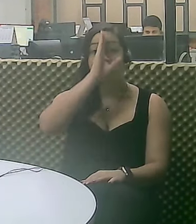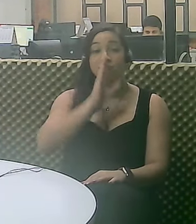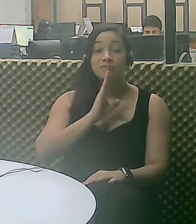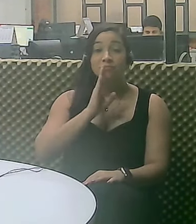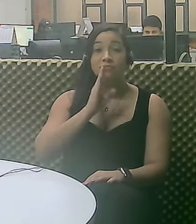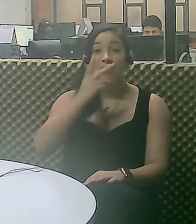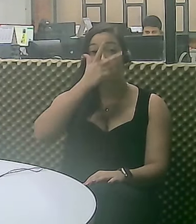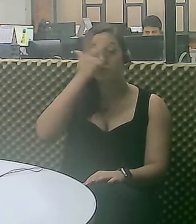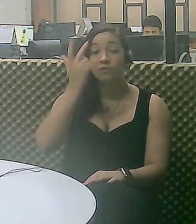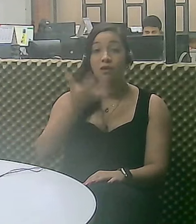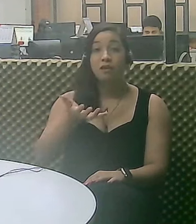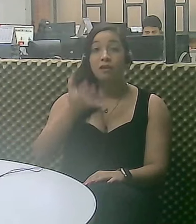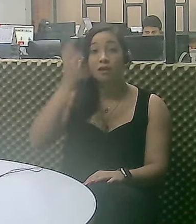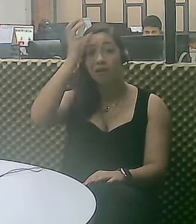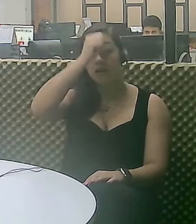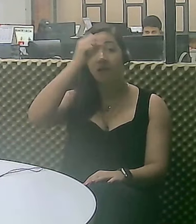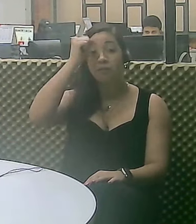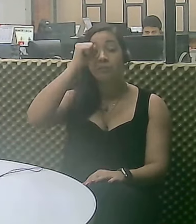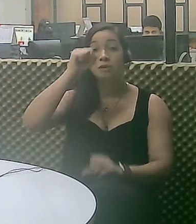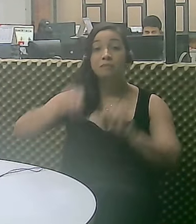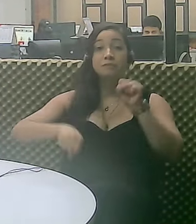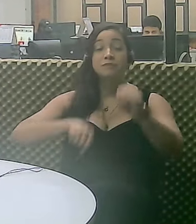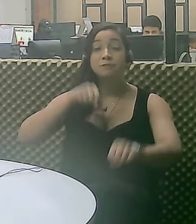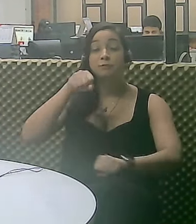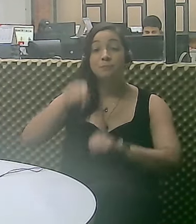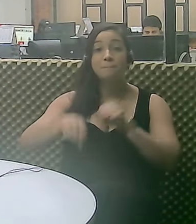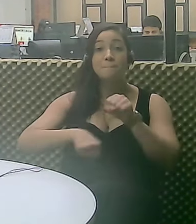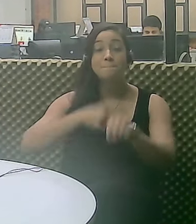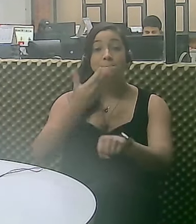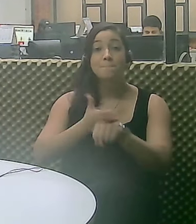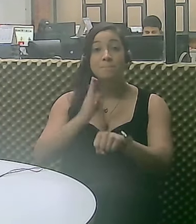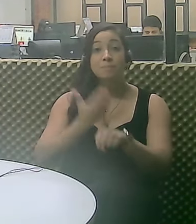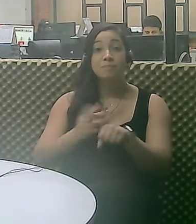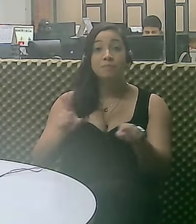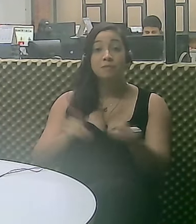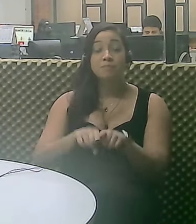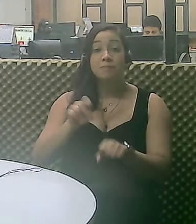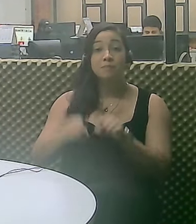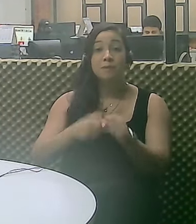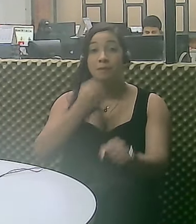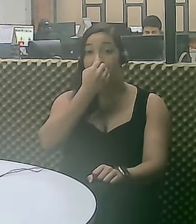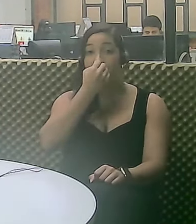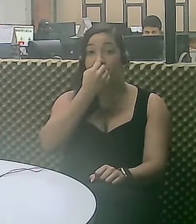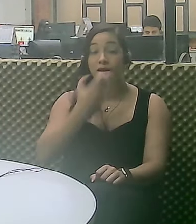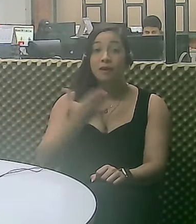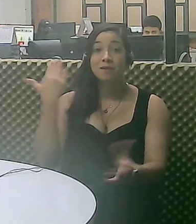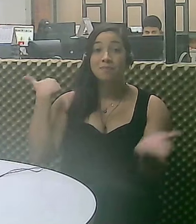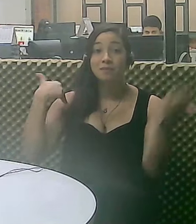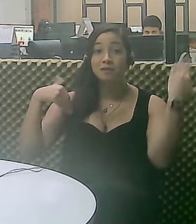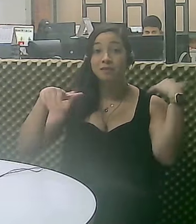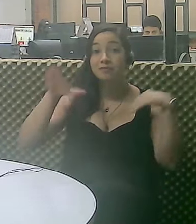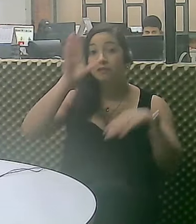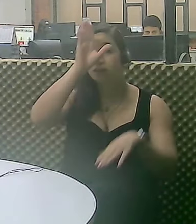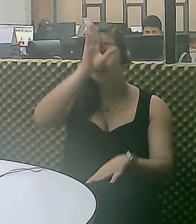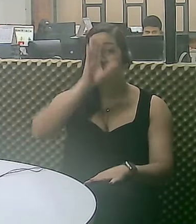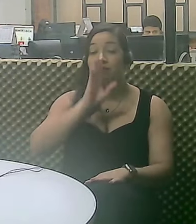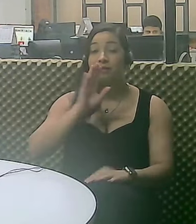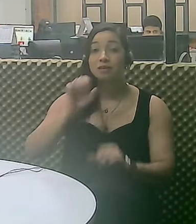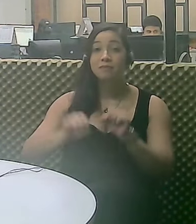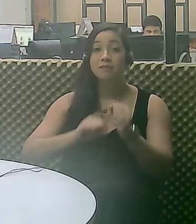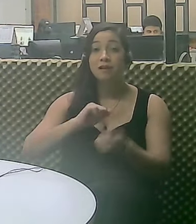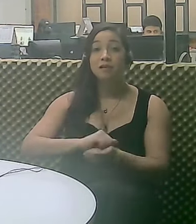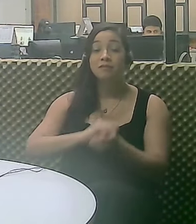oferecidas a pessoas que desejam aprender a andar de bicicleta e o projeto Bike do Bem, que oferece passeios gratuitos em